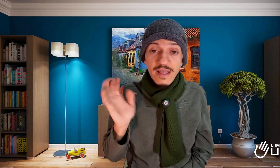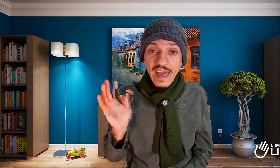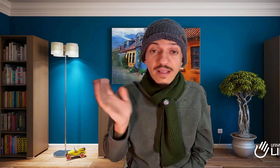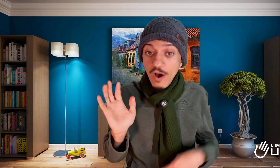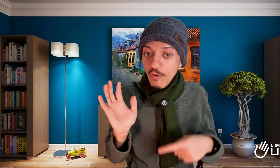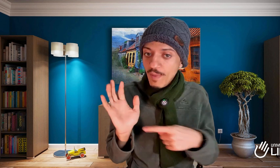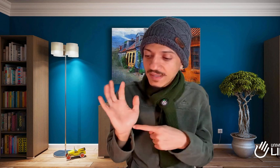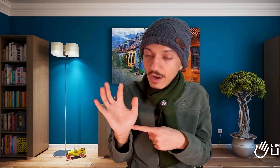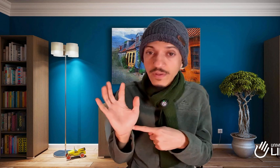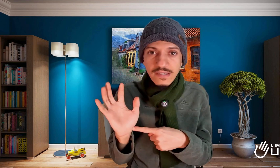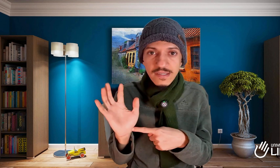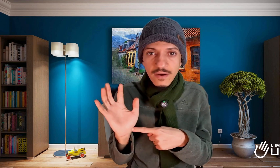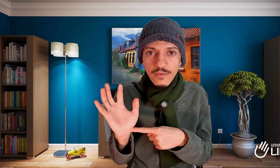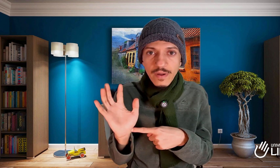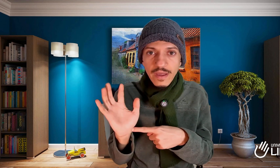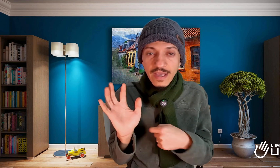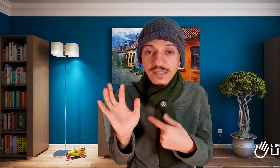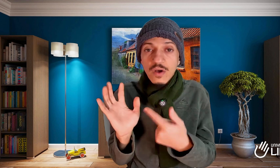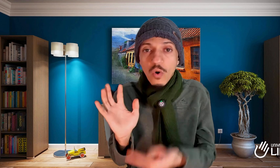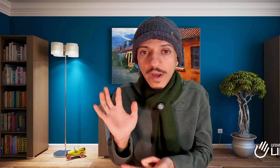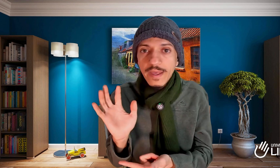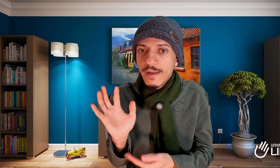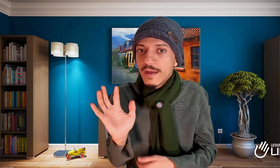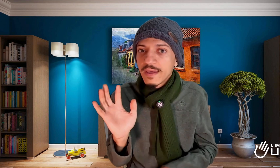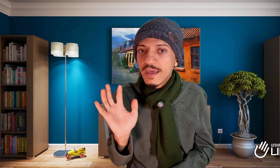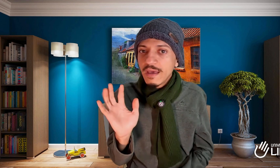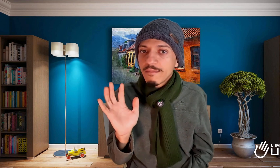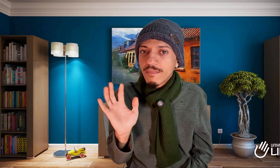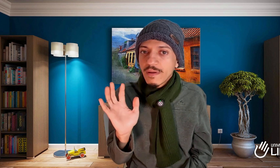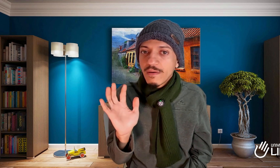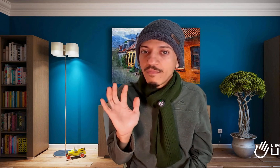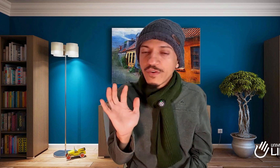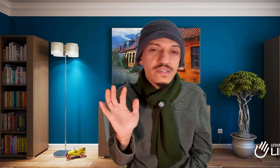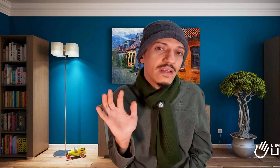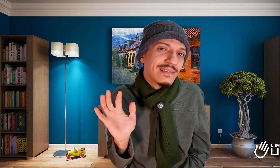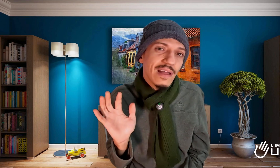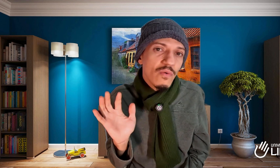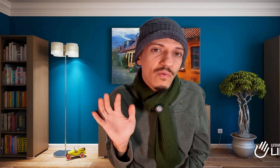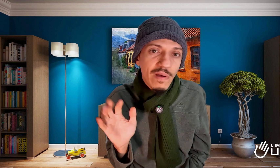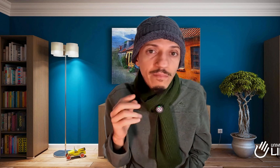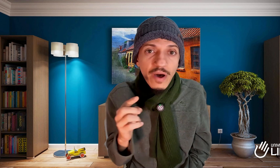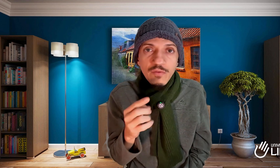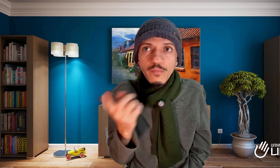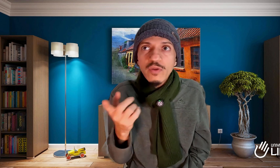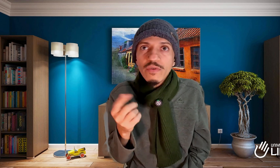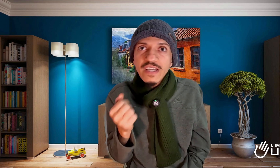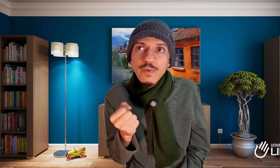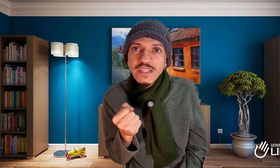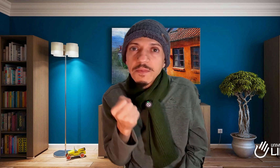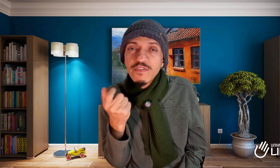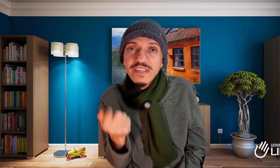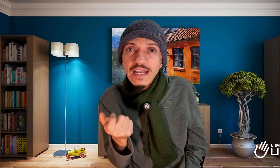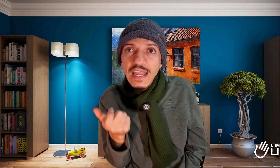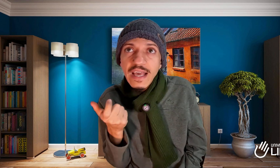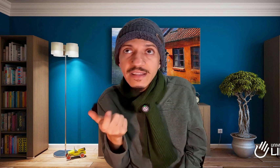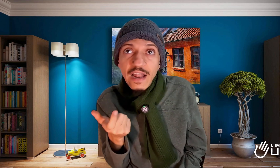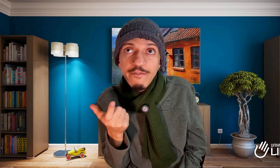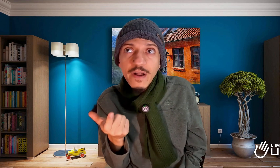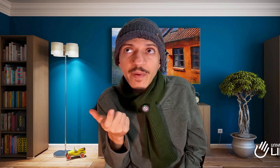é uma saudação, esse oi, que você não, embora no português, por exemplo, se você telefona para alguém,